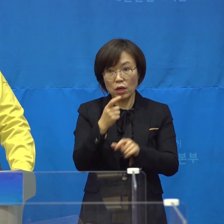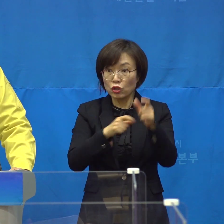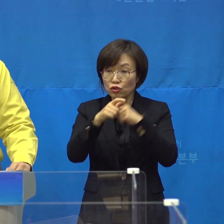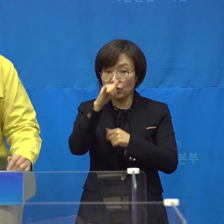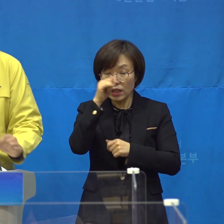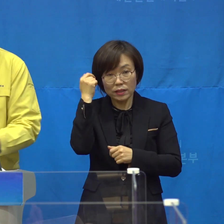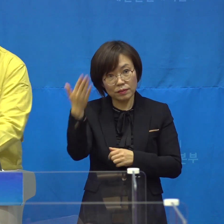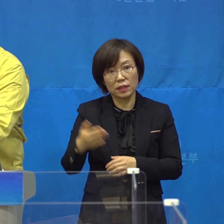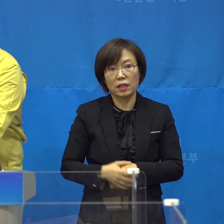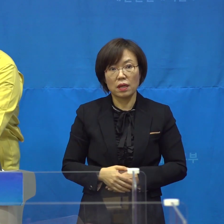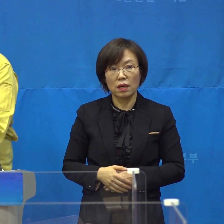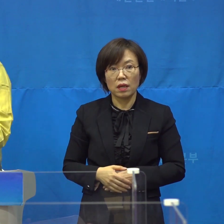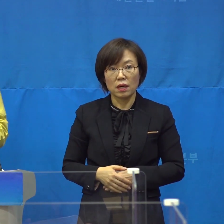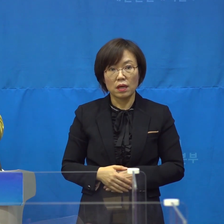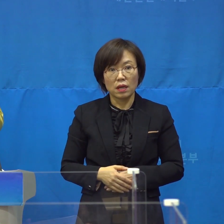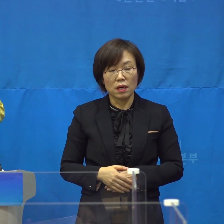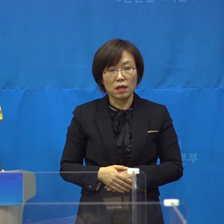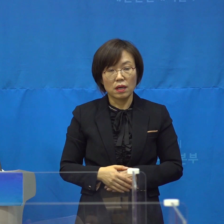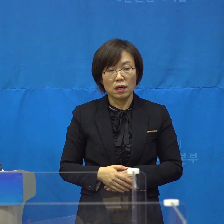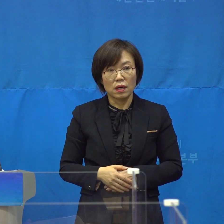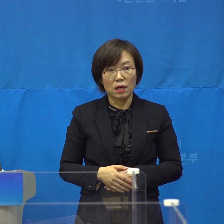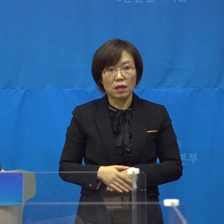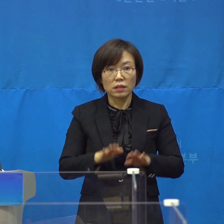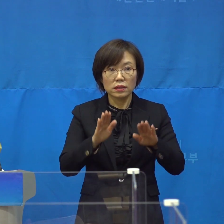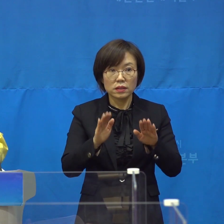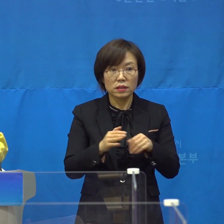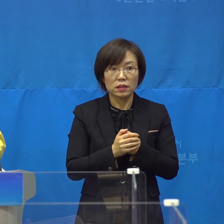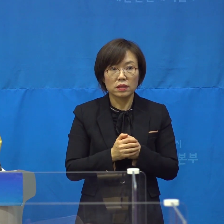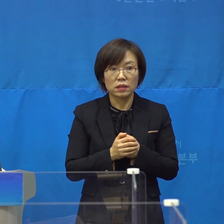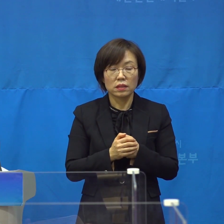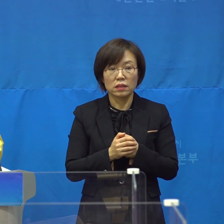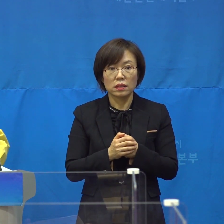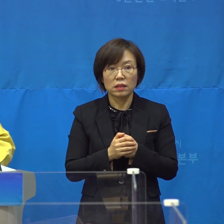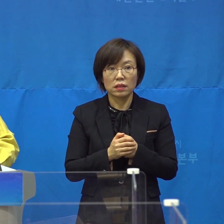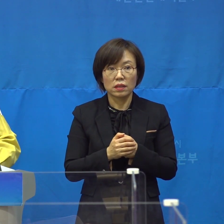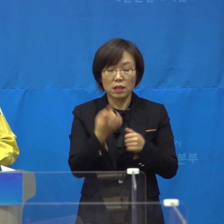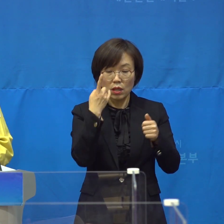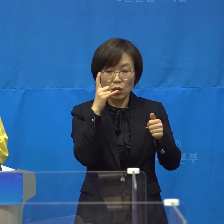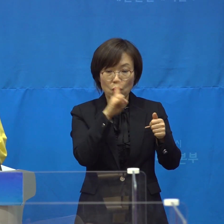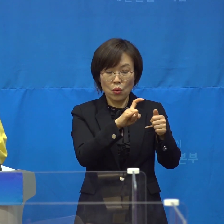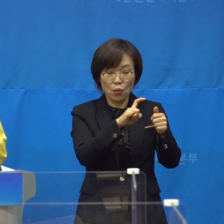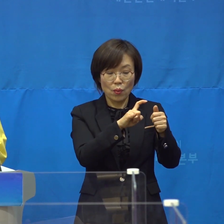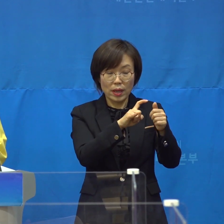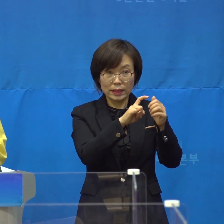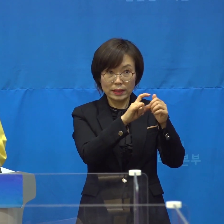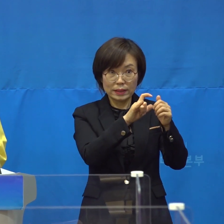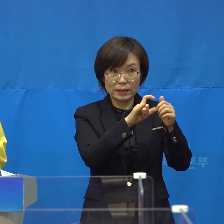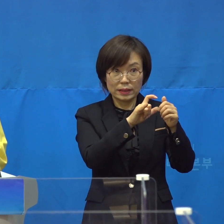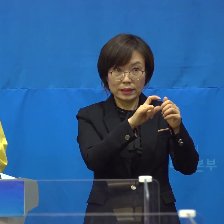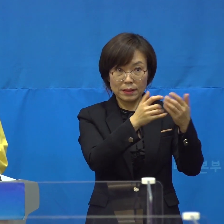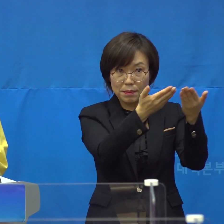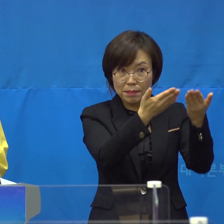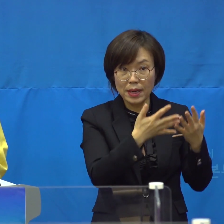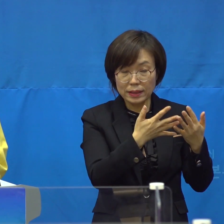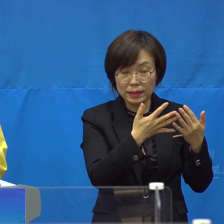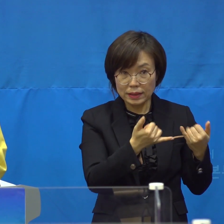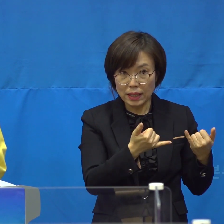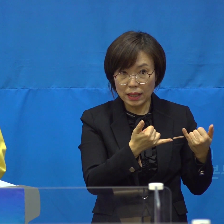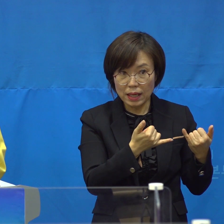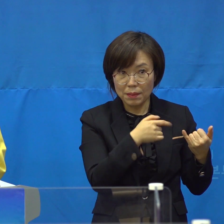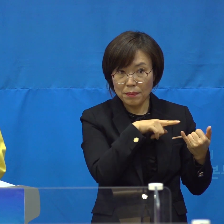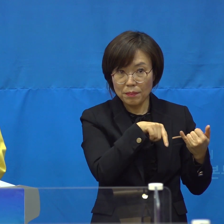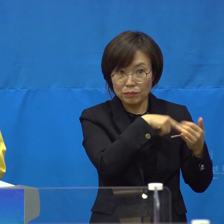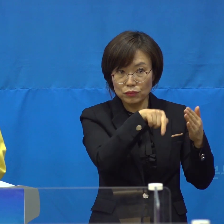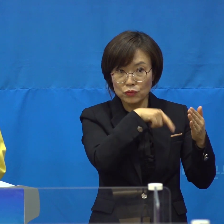궁금하고요. 거기서 이어서 혹시 그 확진 판정을 받으신 게 추가 검사에서 확진